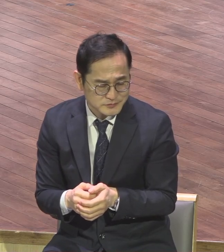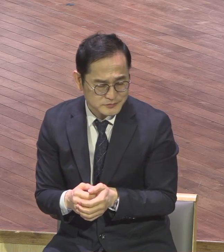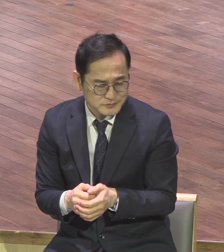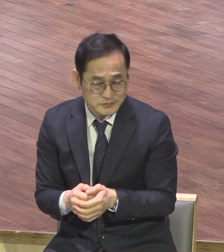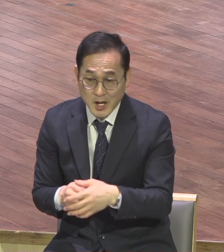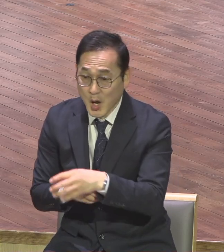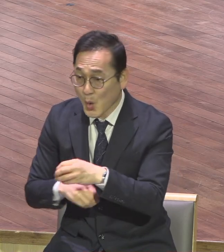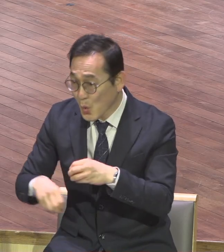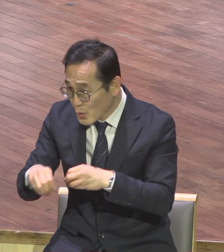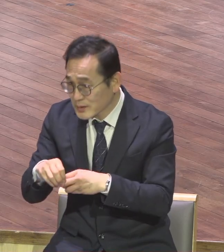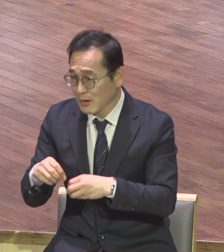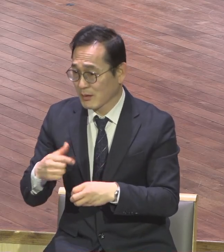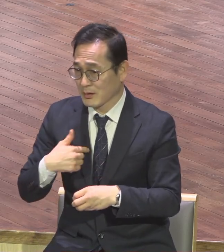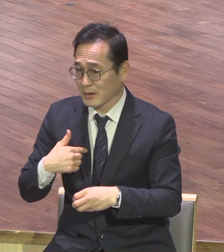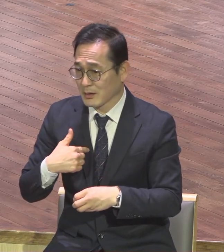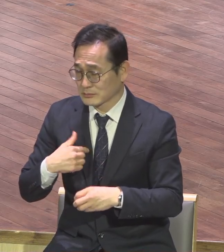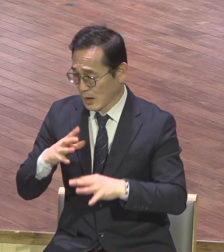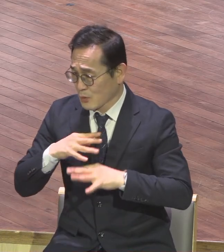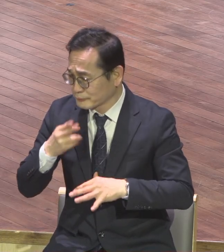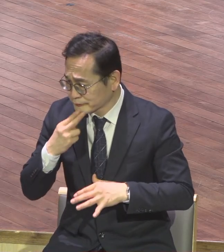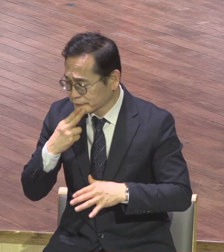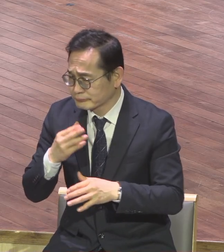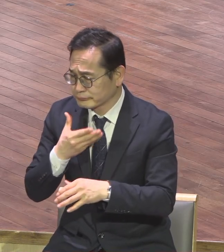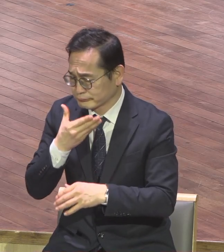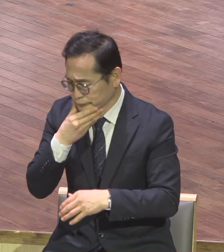더욱 담대히 전하게 되었느니라.